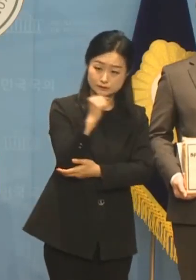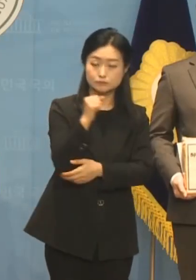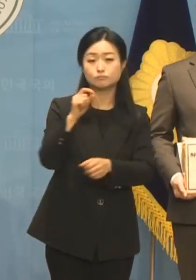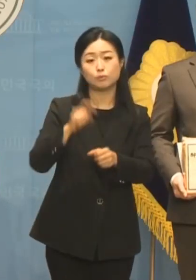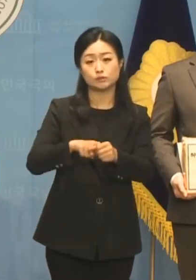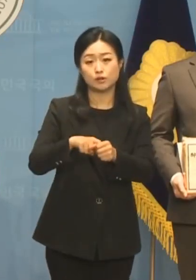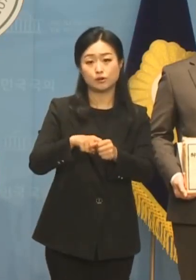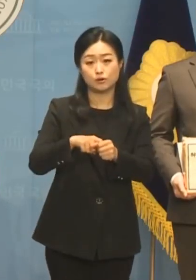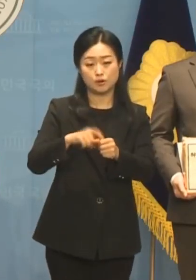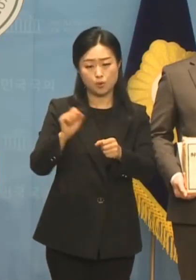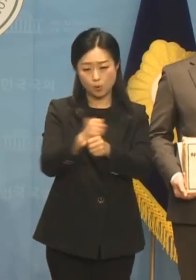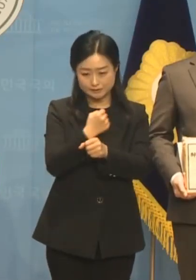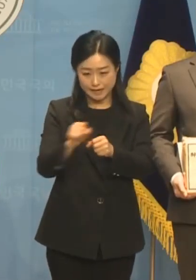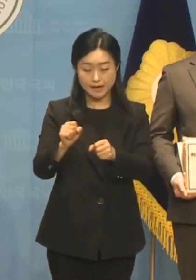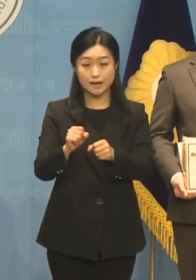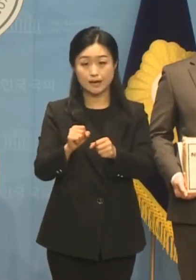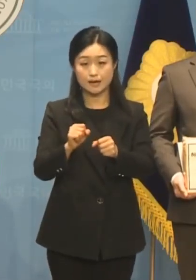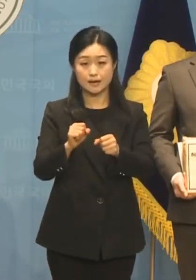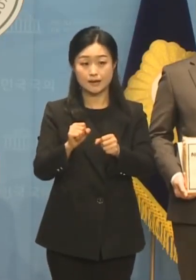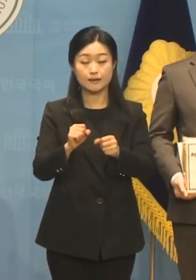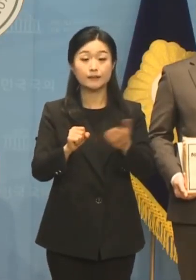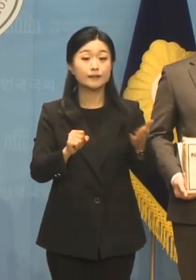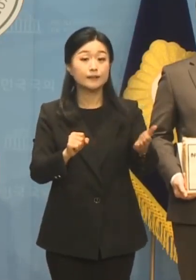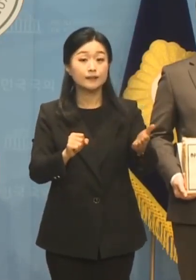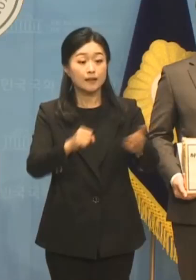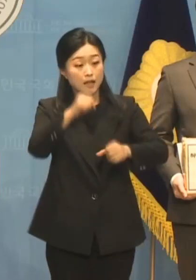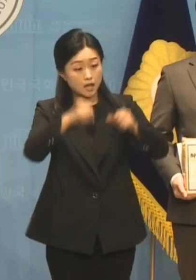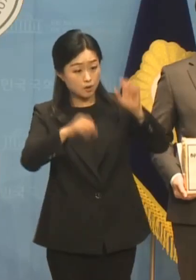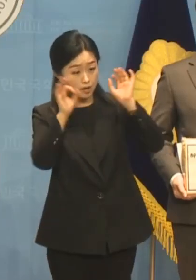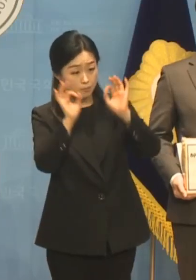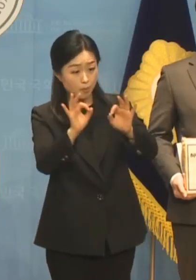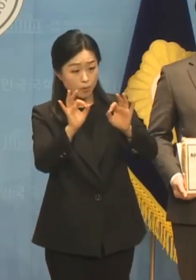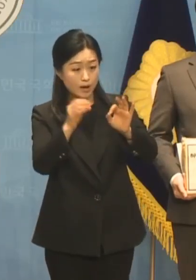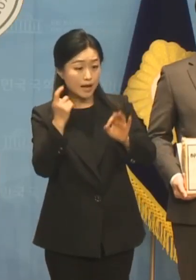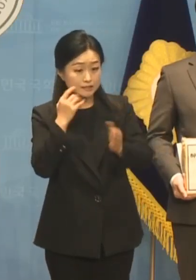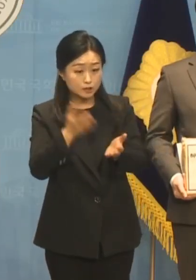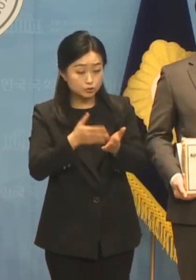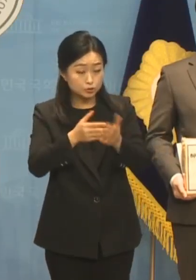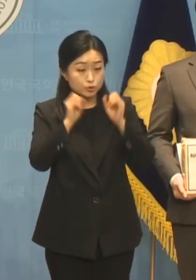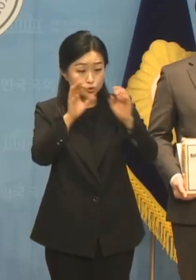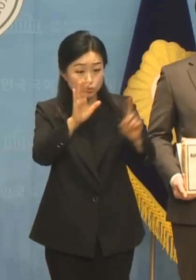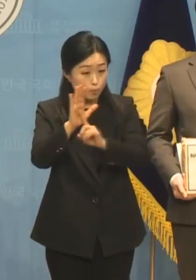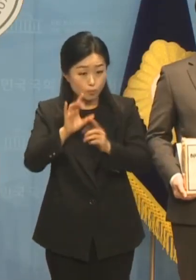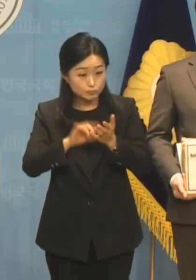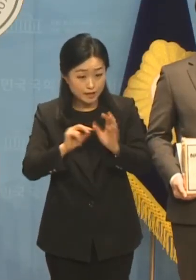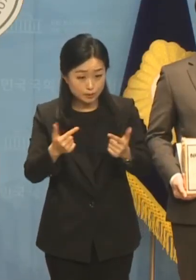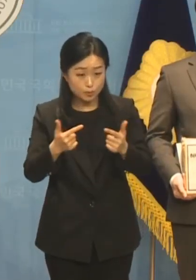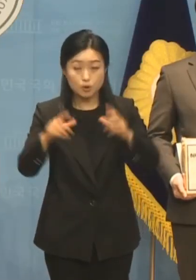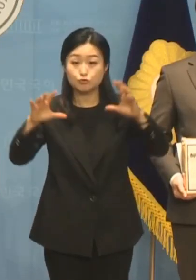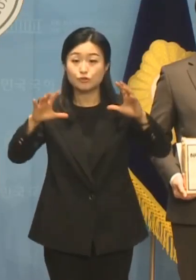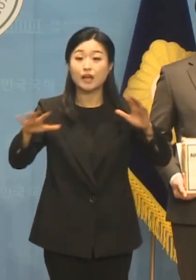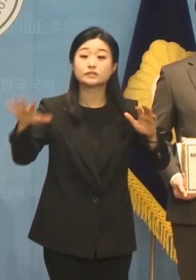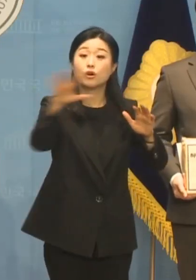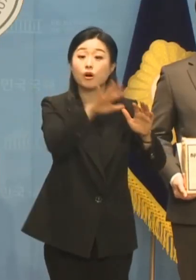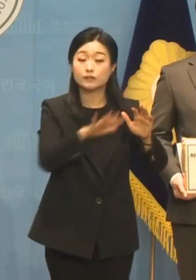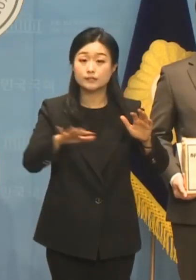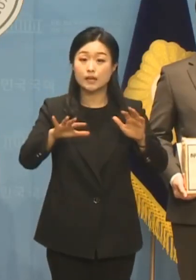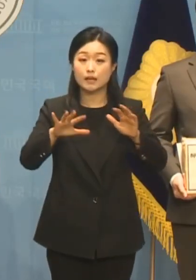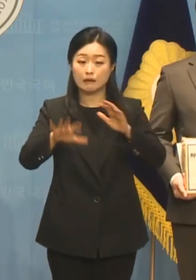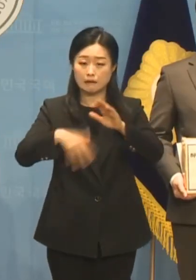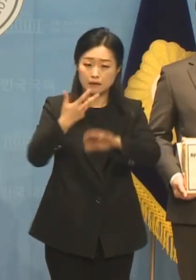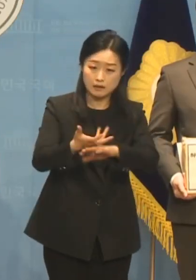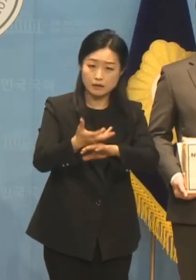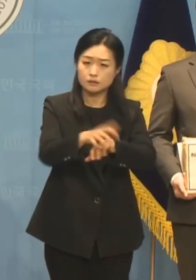뒤흔들려는 정치 공작. 우리는 이러한 행위가 단순한 허위사실 유포를 넘어 국가 전체 전복을